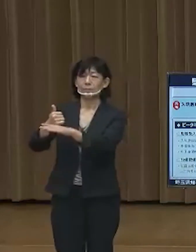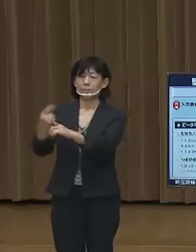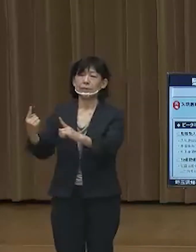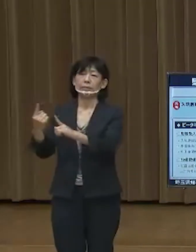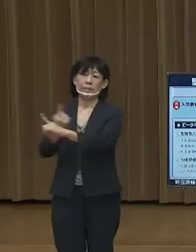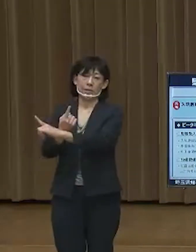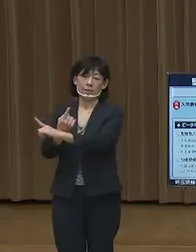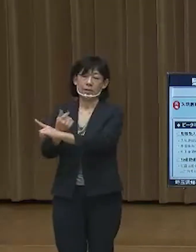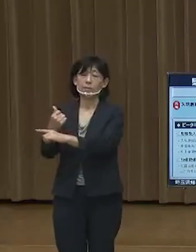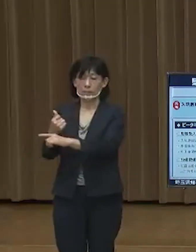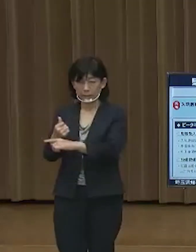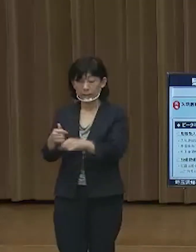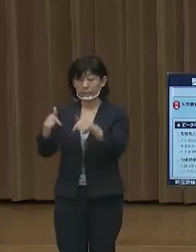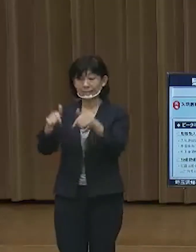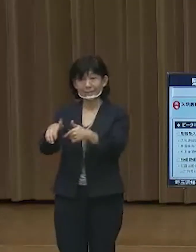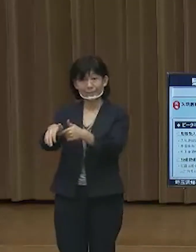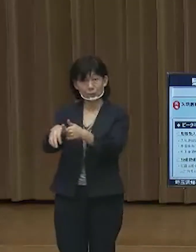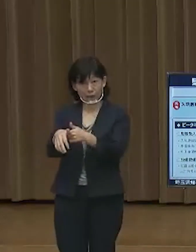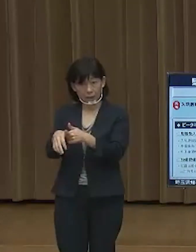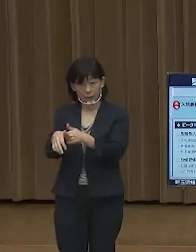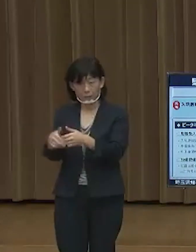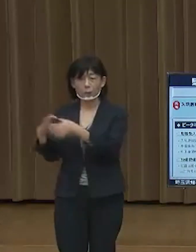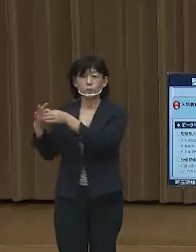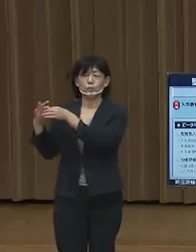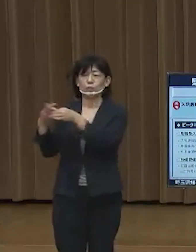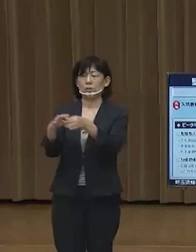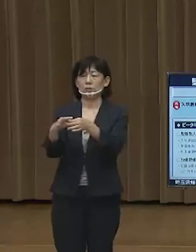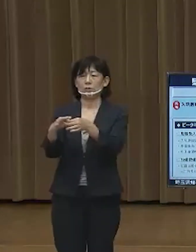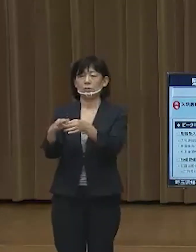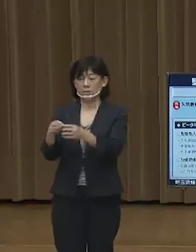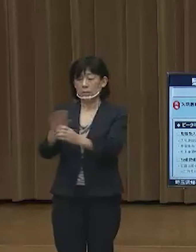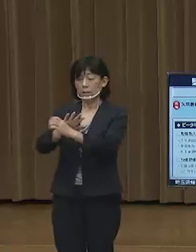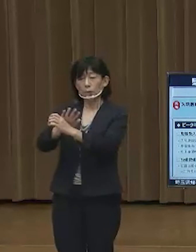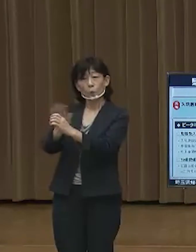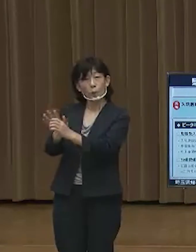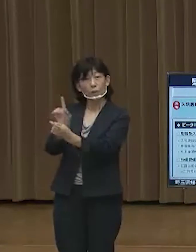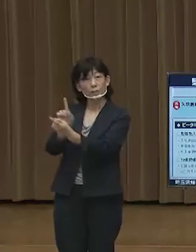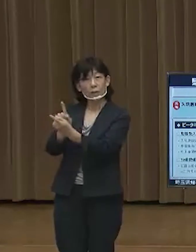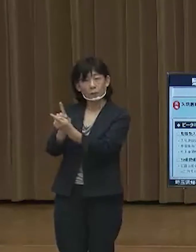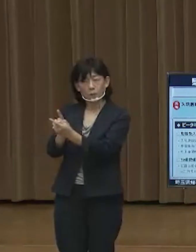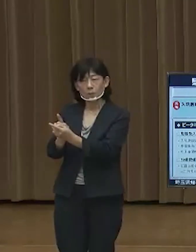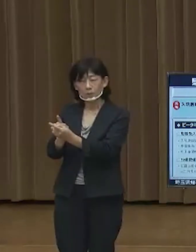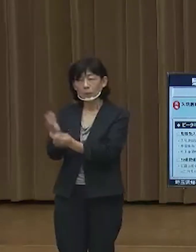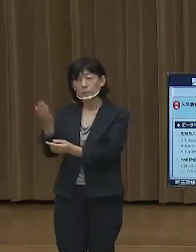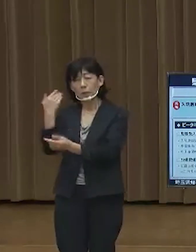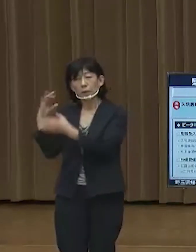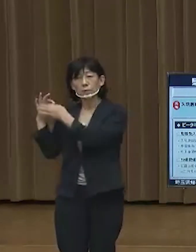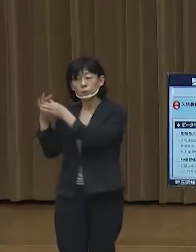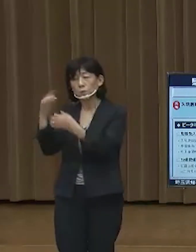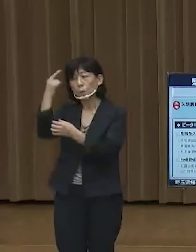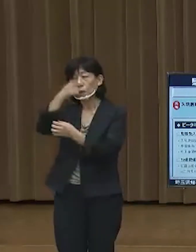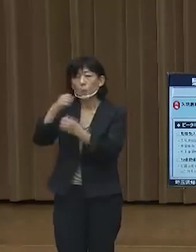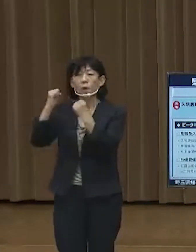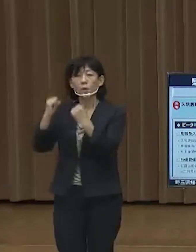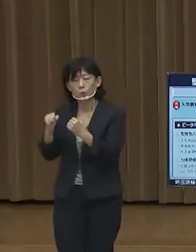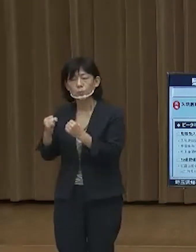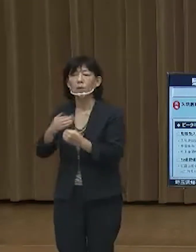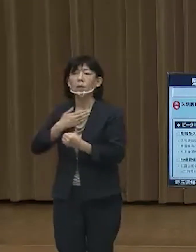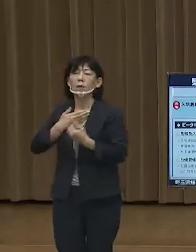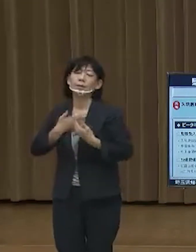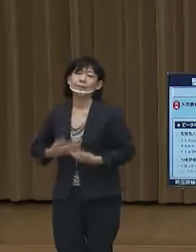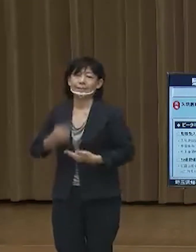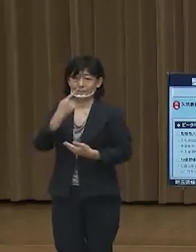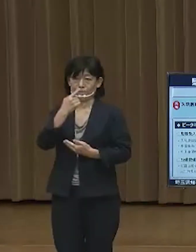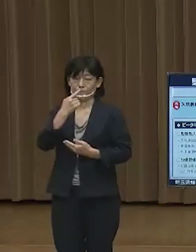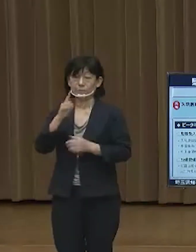村大臣も続投されたということは、やはりコロナ対応上は大変心強いと思っていますし、また来年には